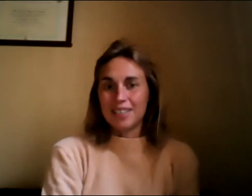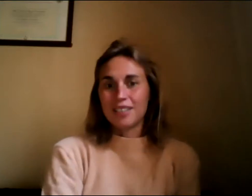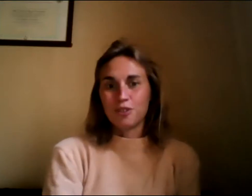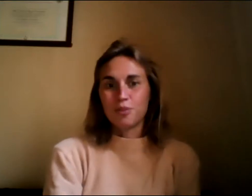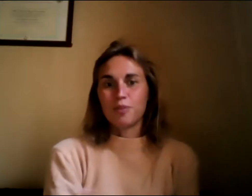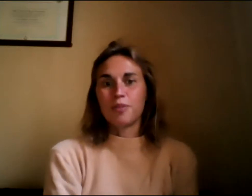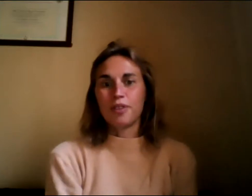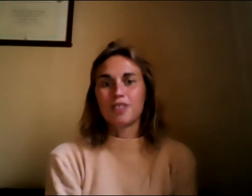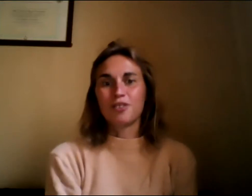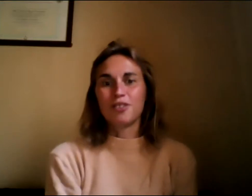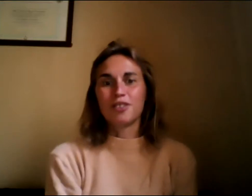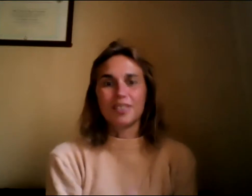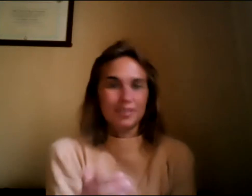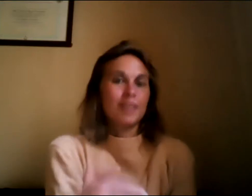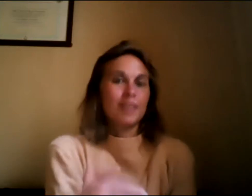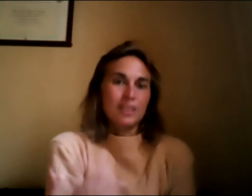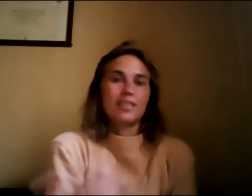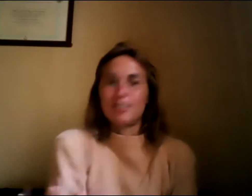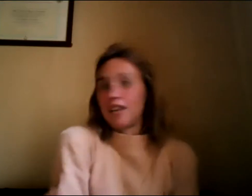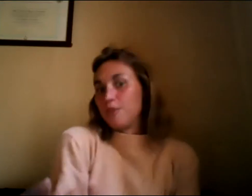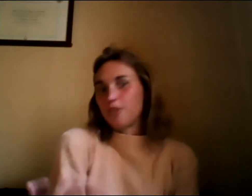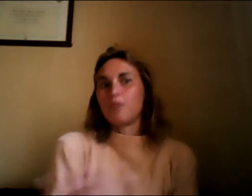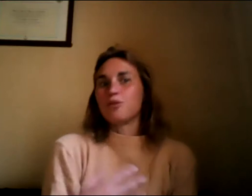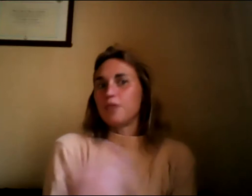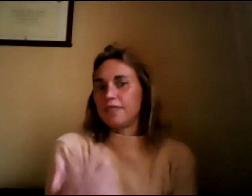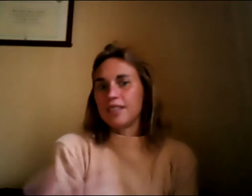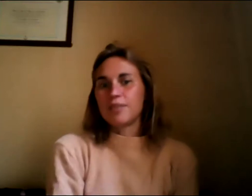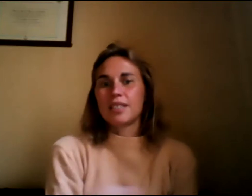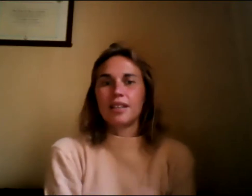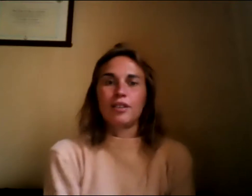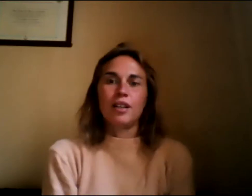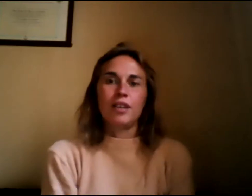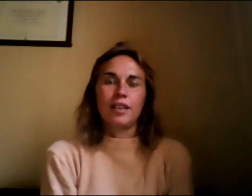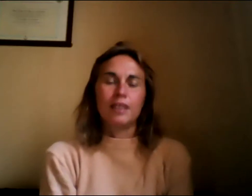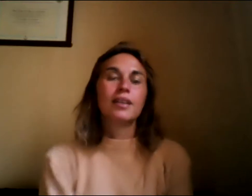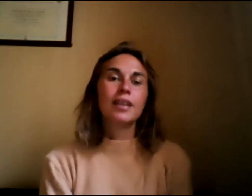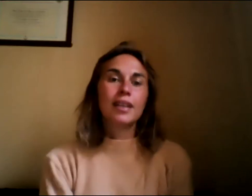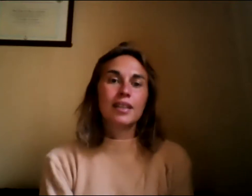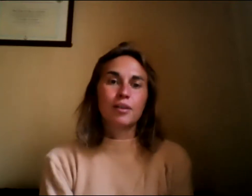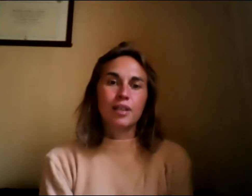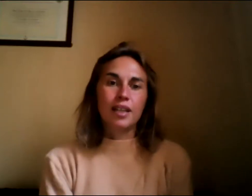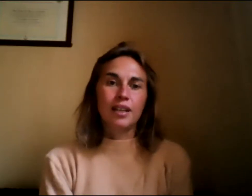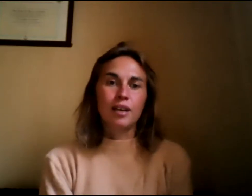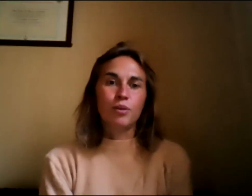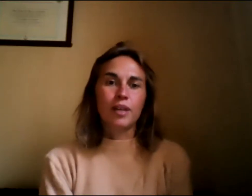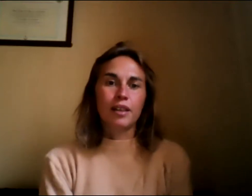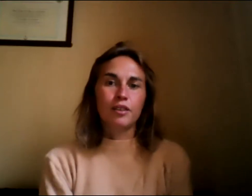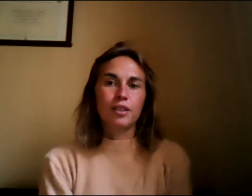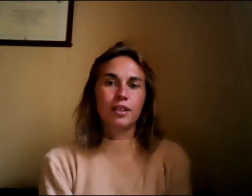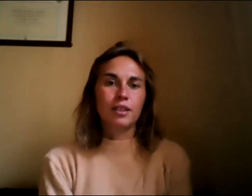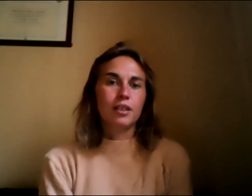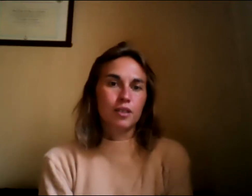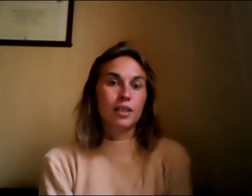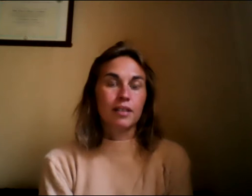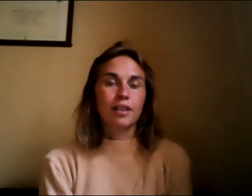están jubiladas y ya han tenido su propio proceso, ¿no? Entonces, pues es a lo mejor como su referente más cercano a la hora de abordar